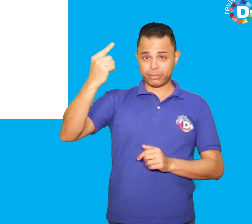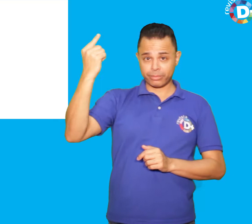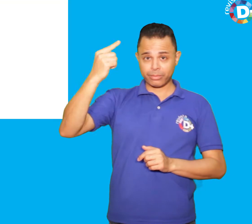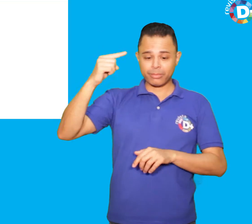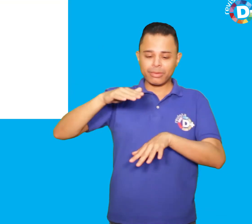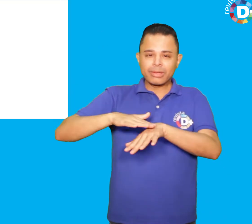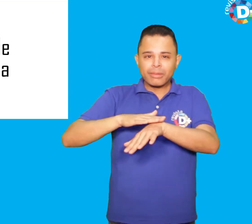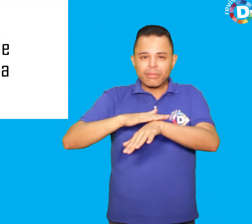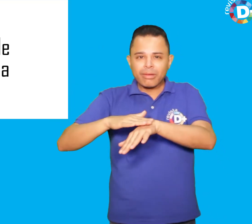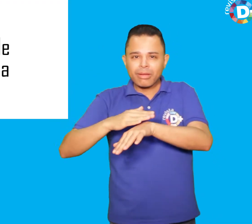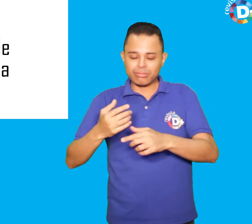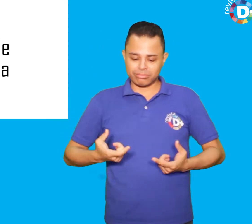pele não melanoma.